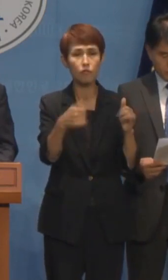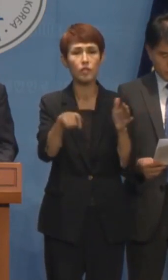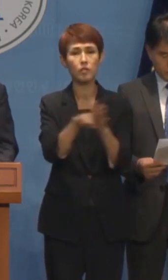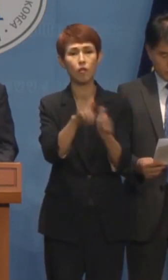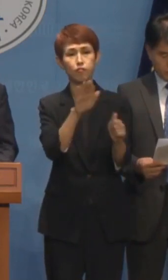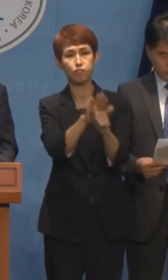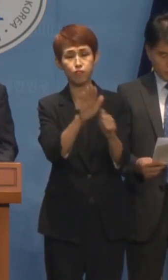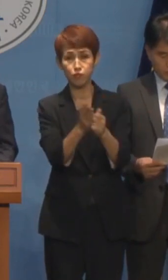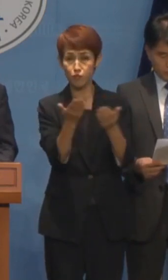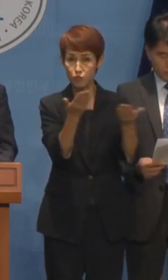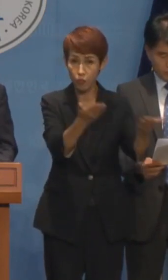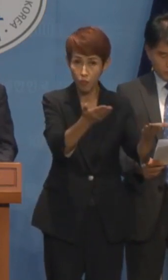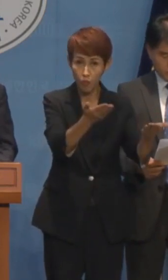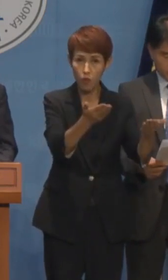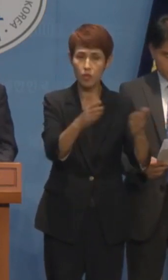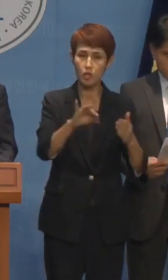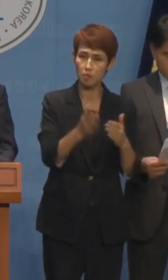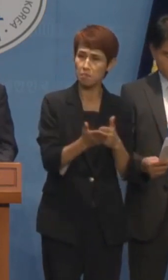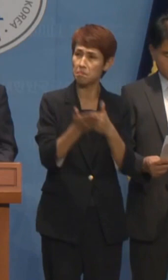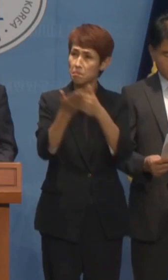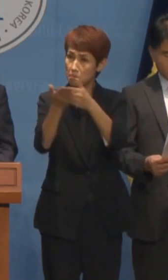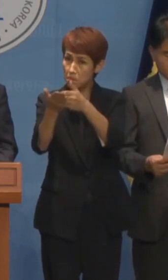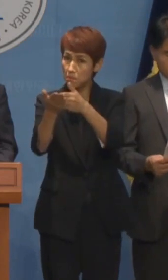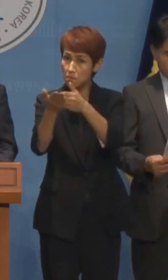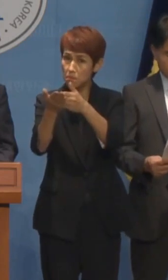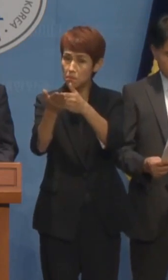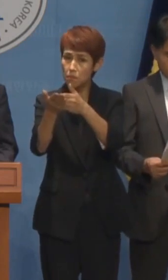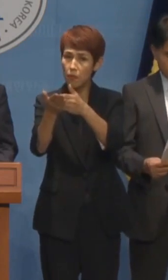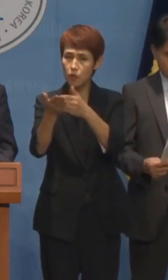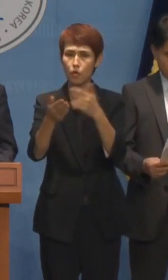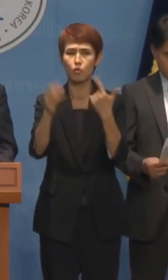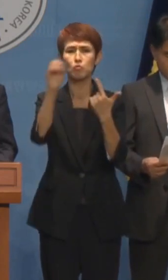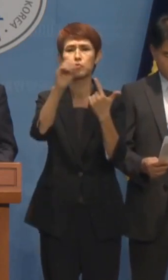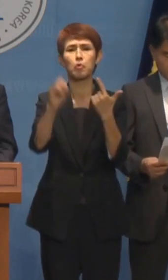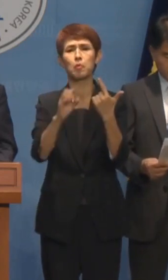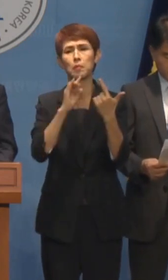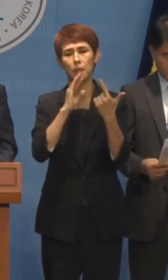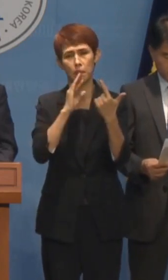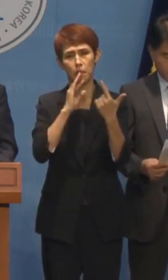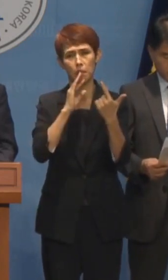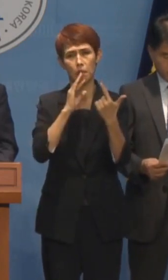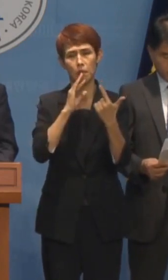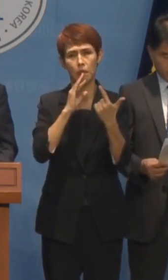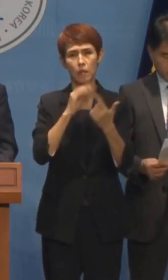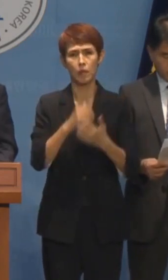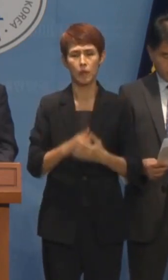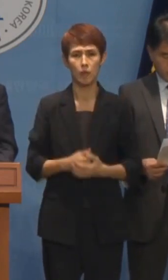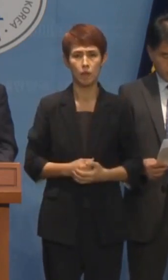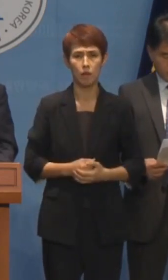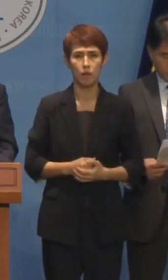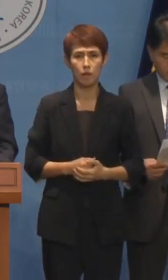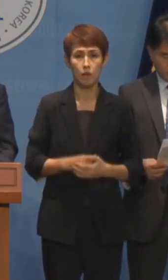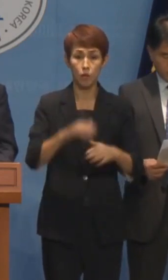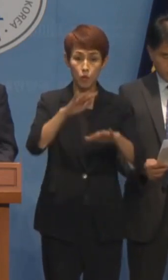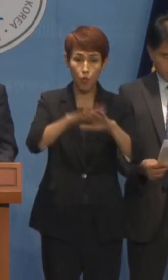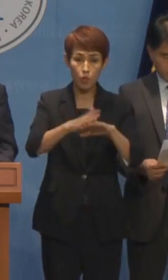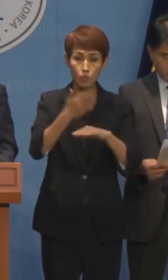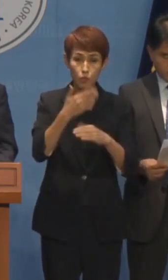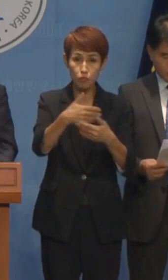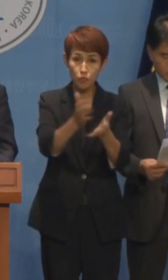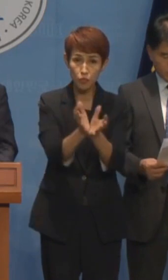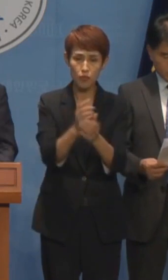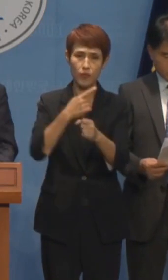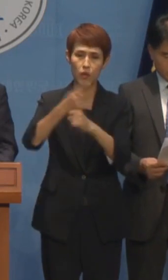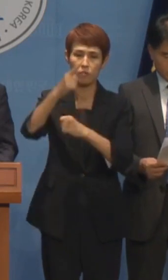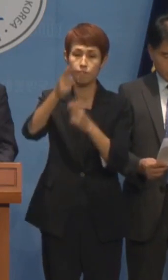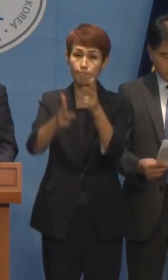예산은 당초 신청한 본사업 소유액의 6% 수준에 불과하다. 농식품부는 내년도